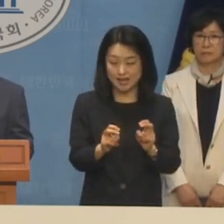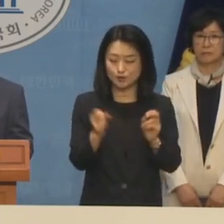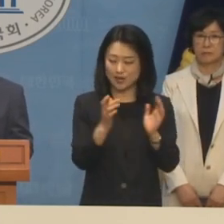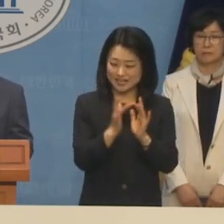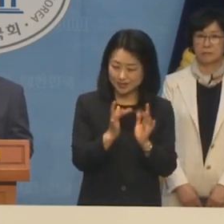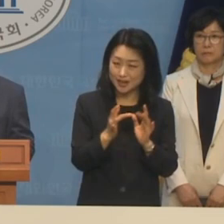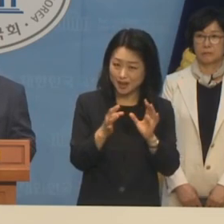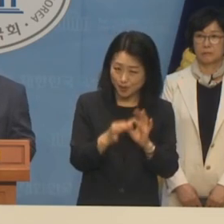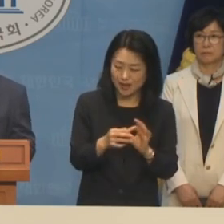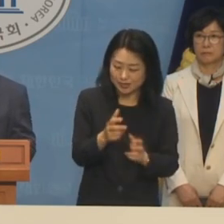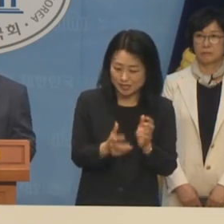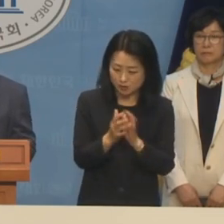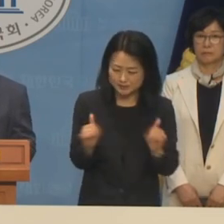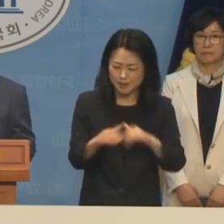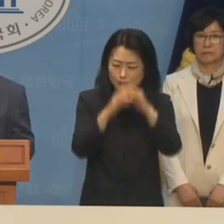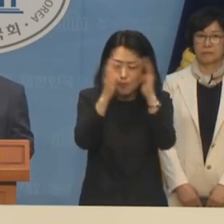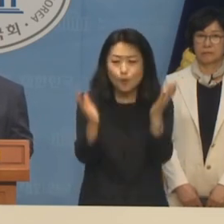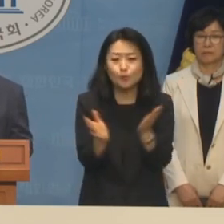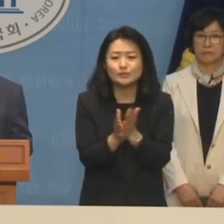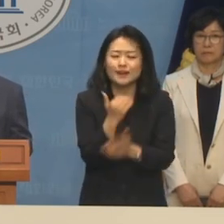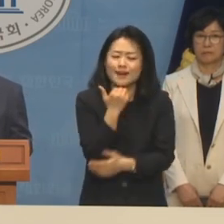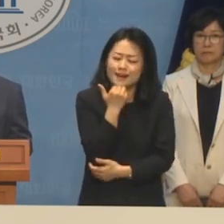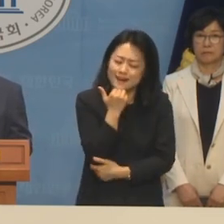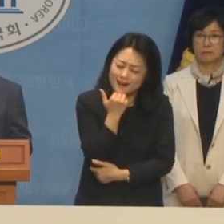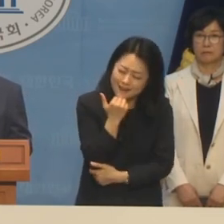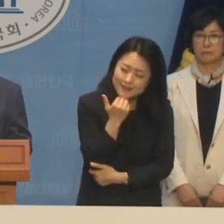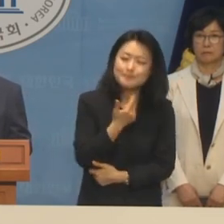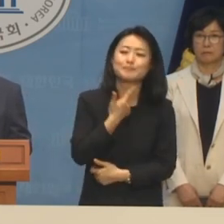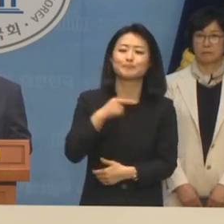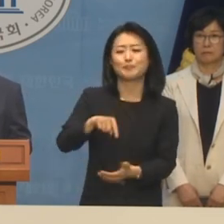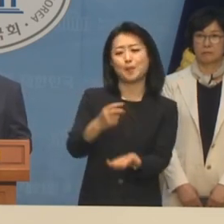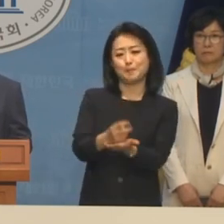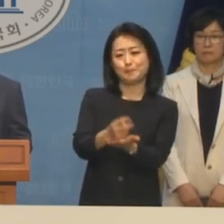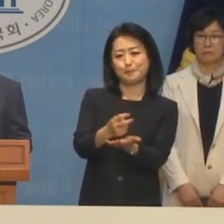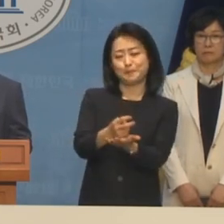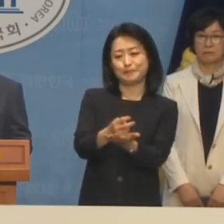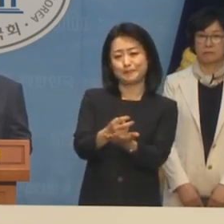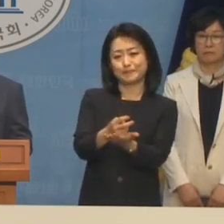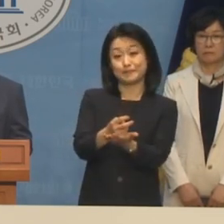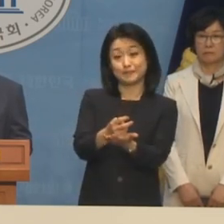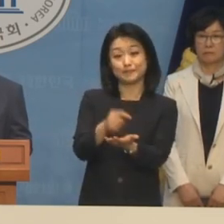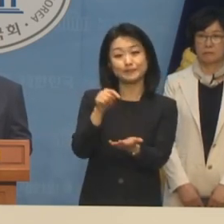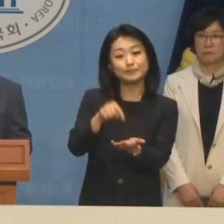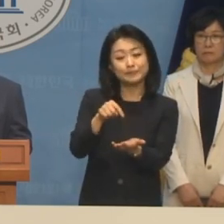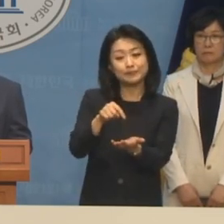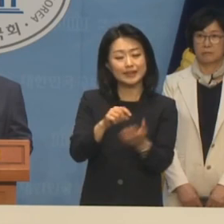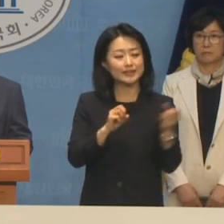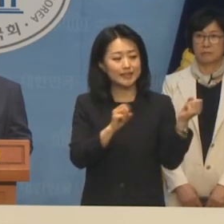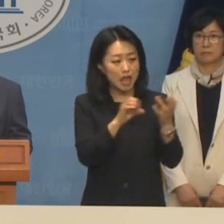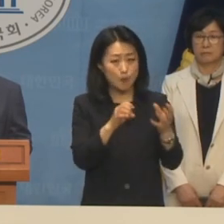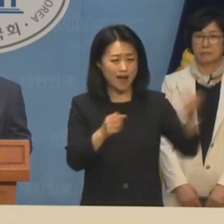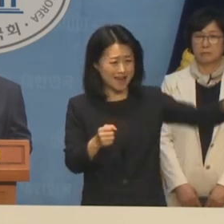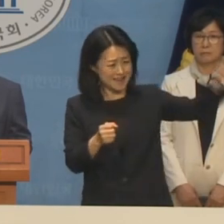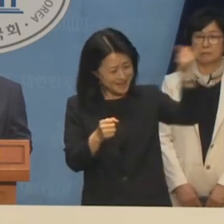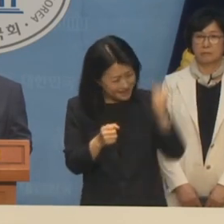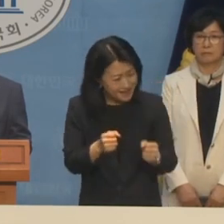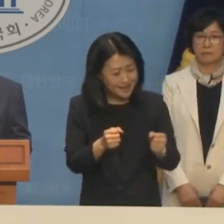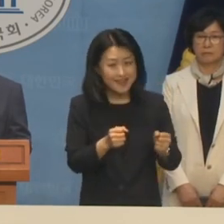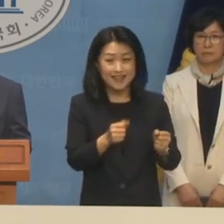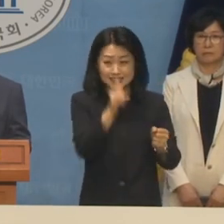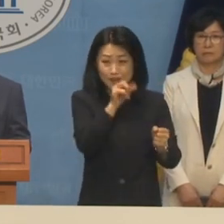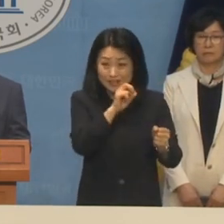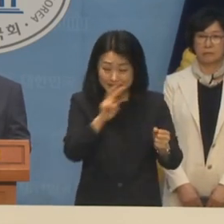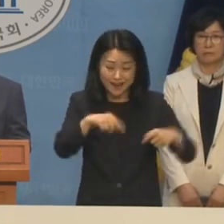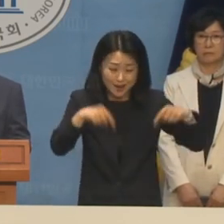입점 사업자들이 사실 모두 간절히 기다리고 있었습니다. 여기 최소한의 대화 협상이 돼야